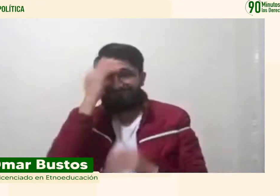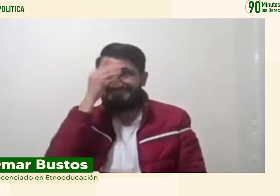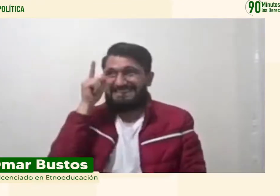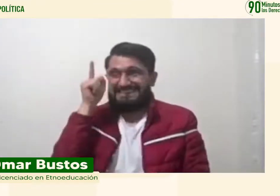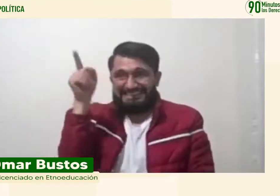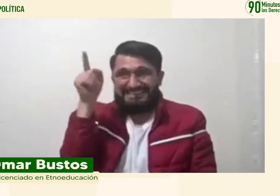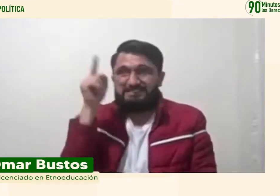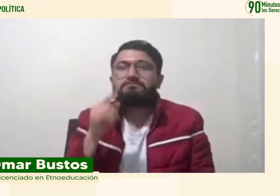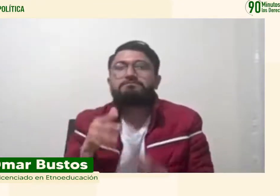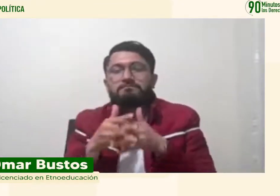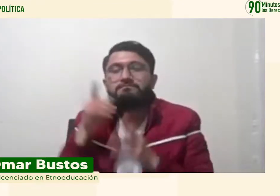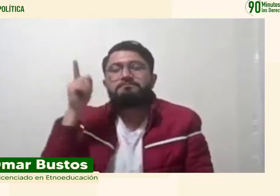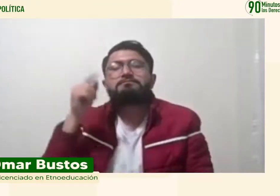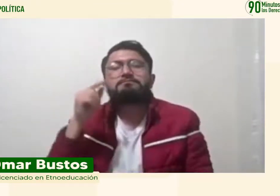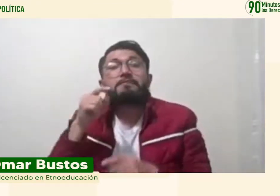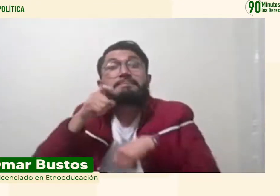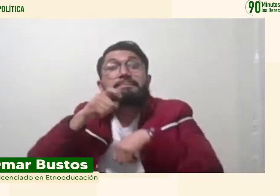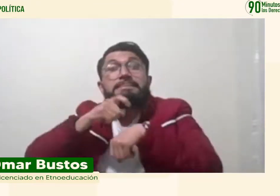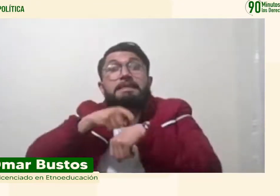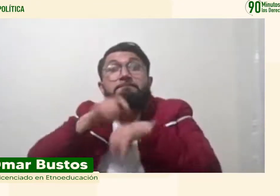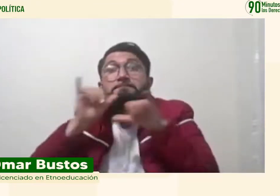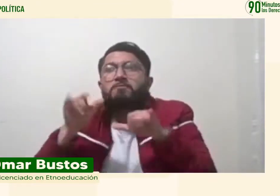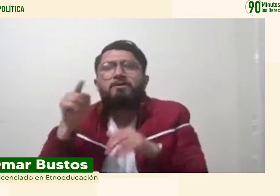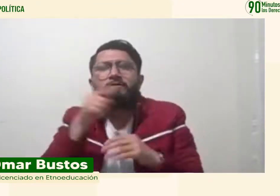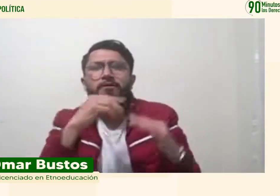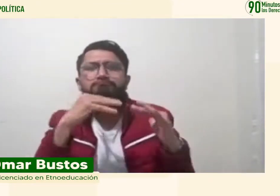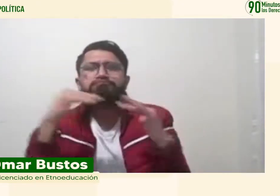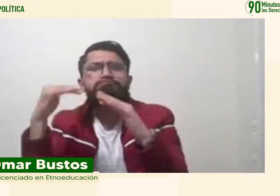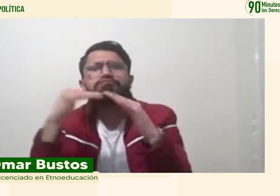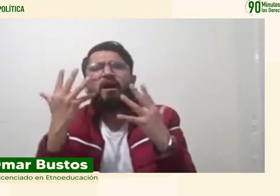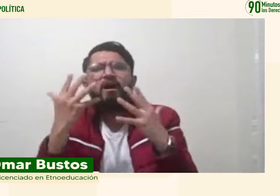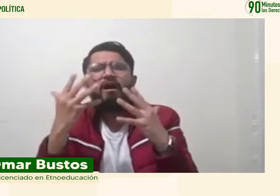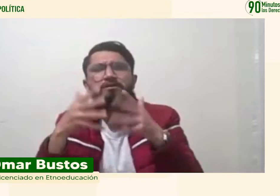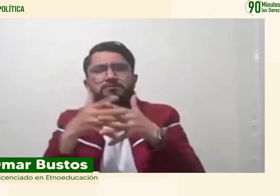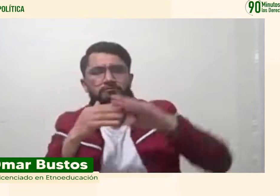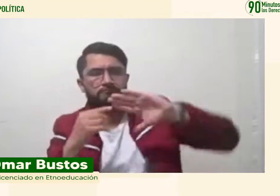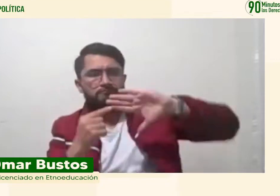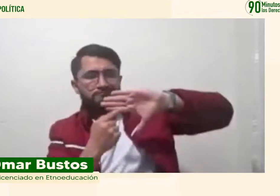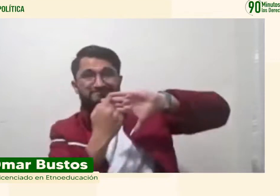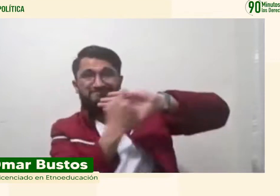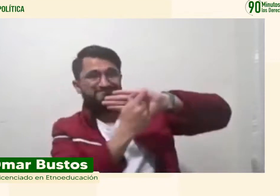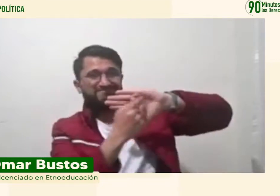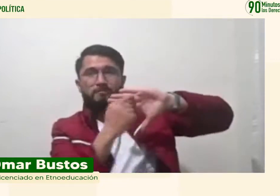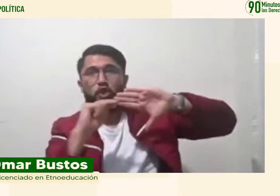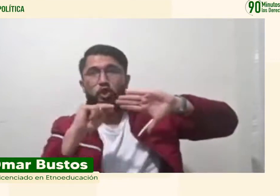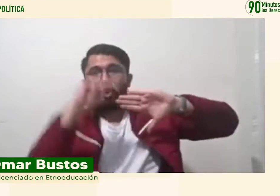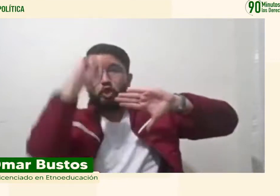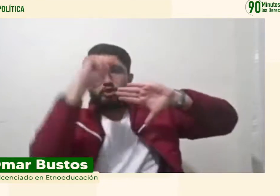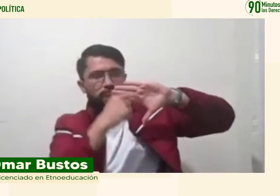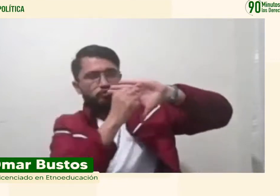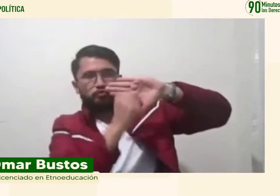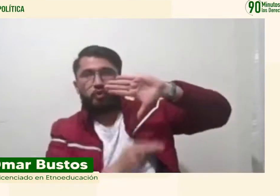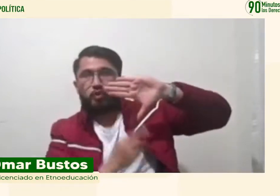eeuu sentado en él en ese tiempo y una guerra en la parte del norte